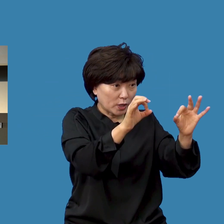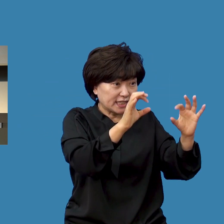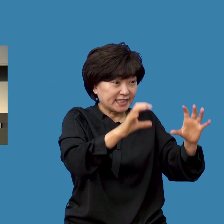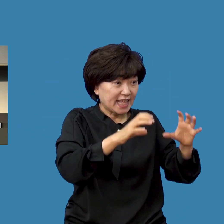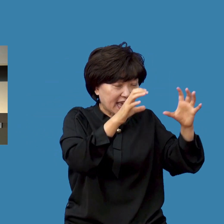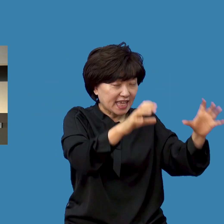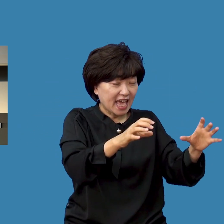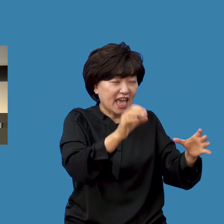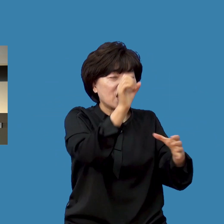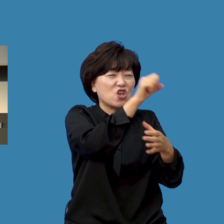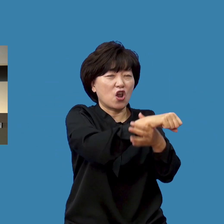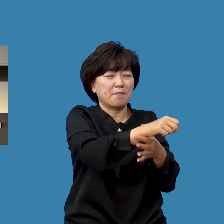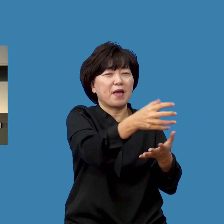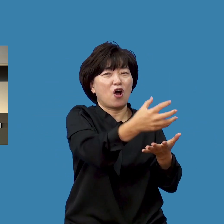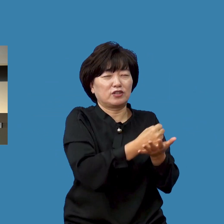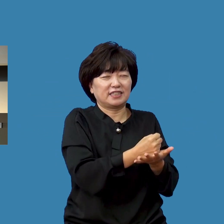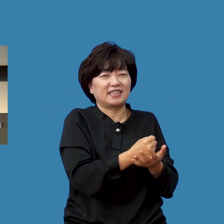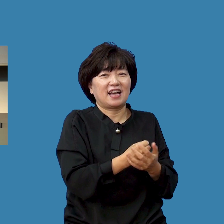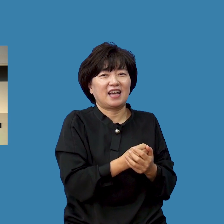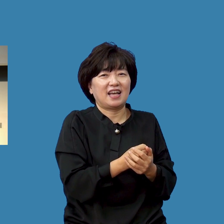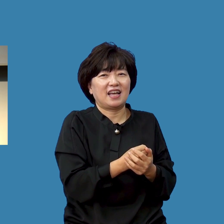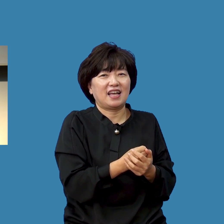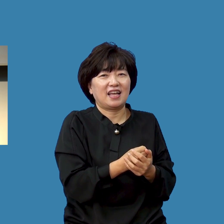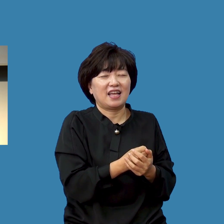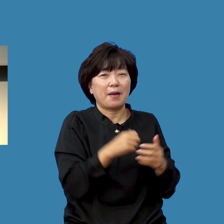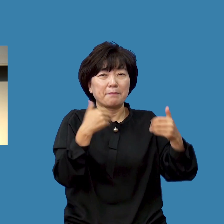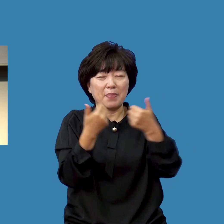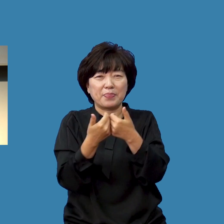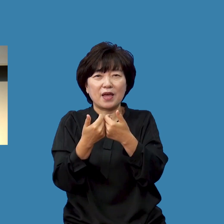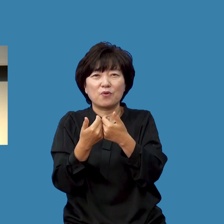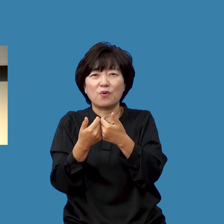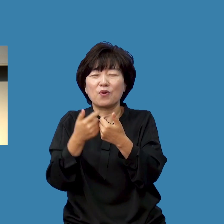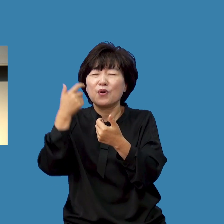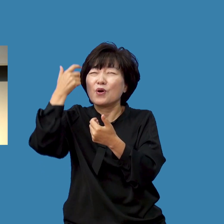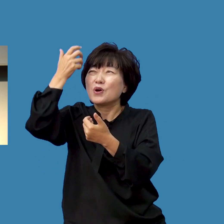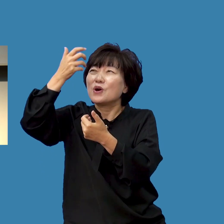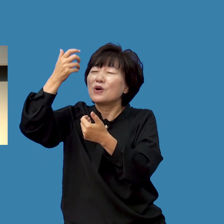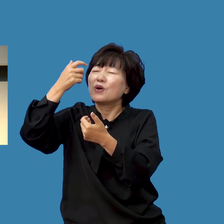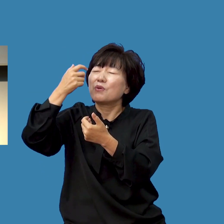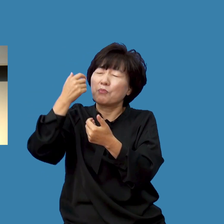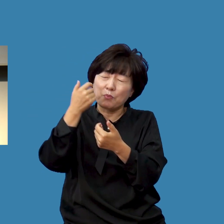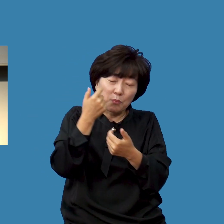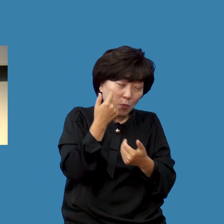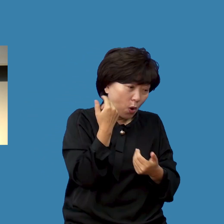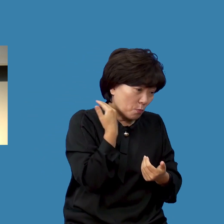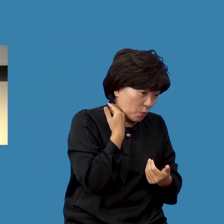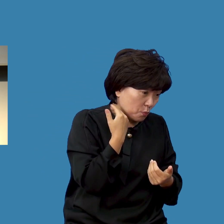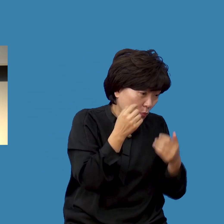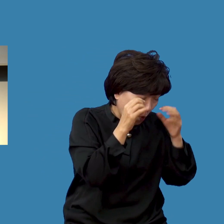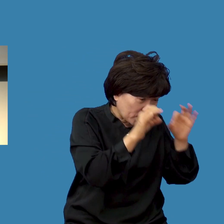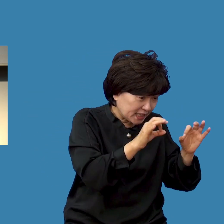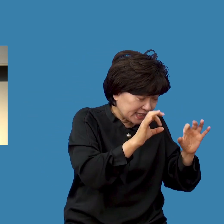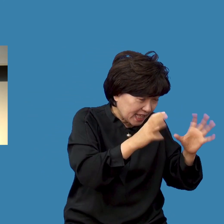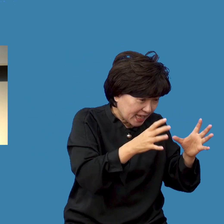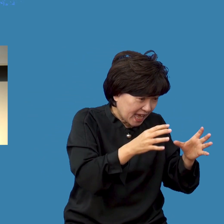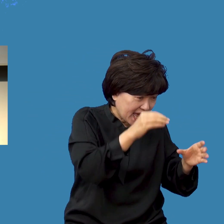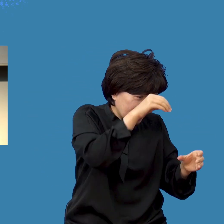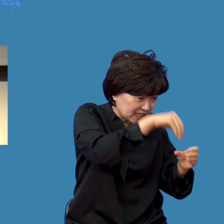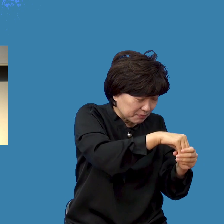심으면요 보이는 세계의 열매를 얻는다는 거예요. 반대로 보이는 세계의 어떤 것을